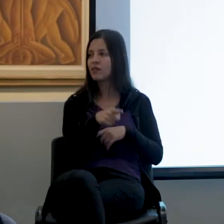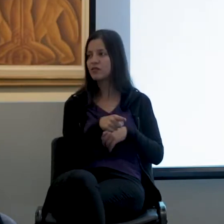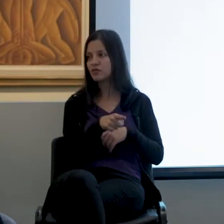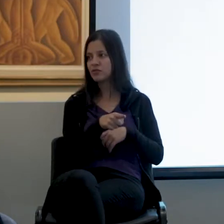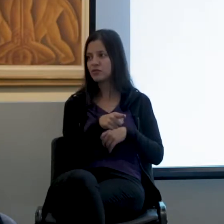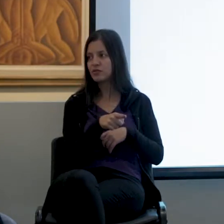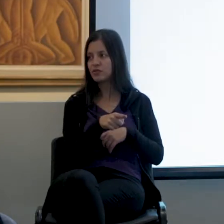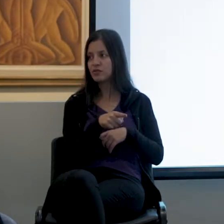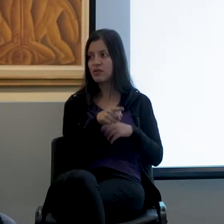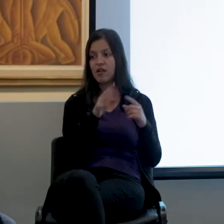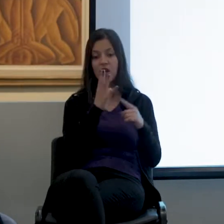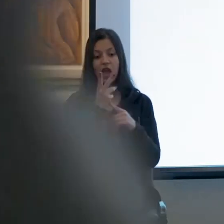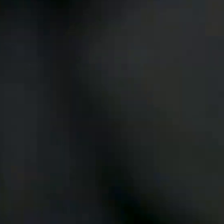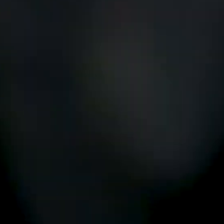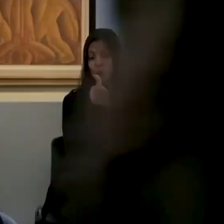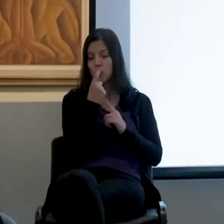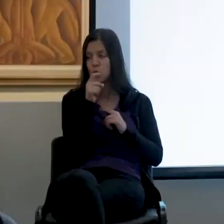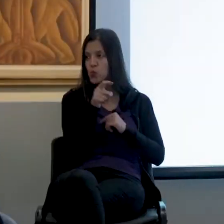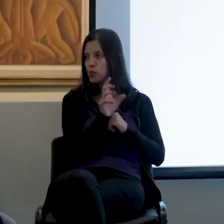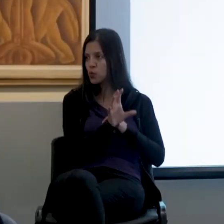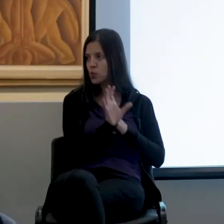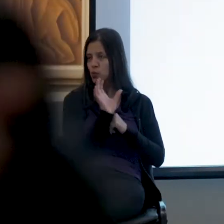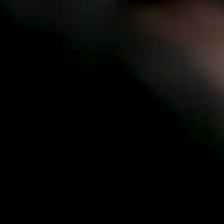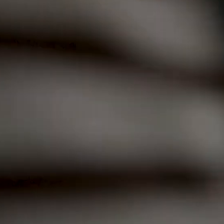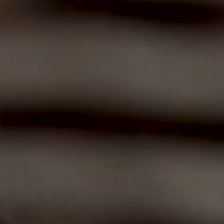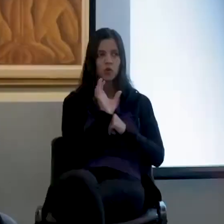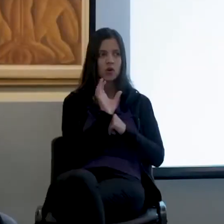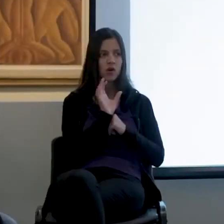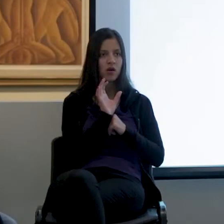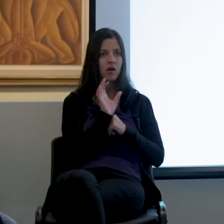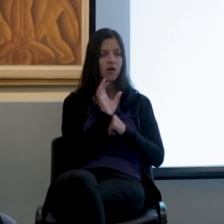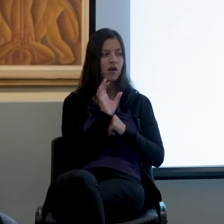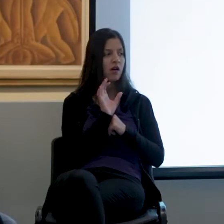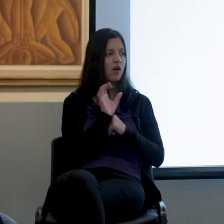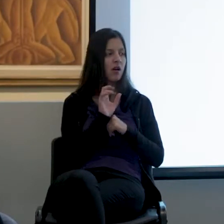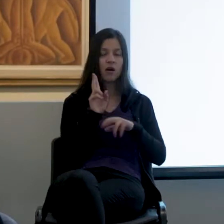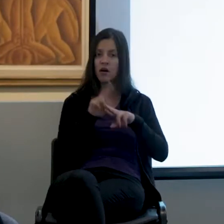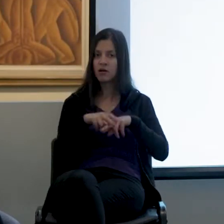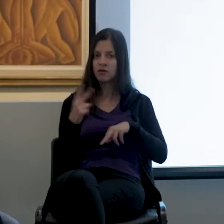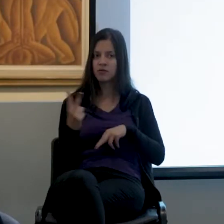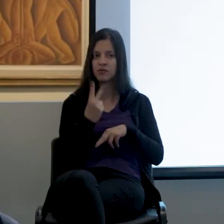Do caráter de ser único, isso é importante.